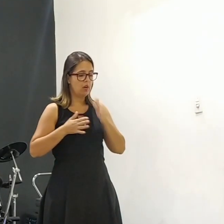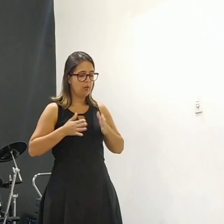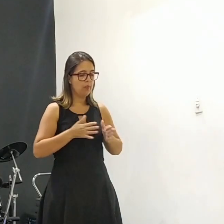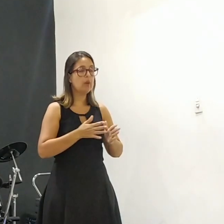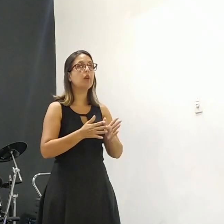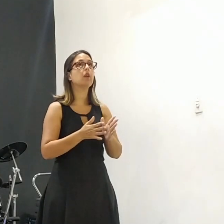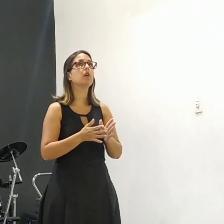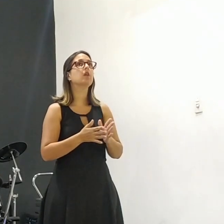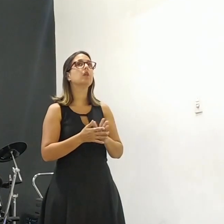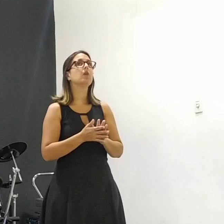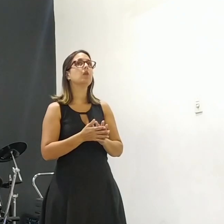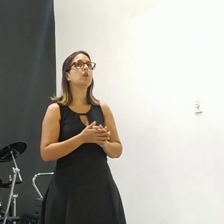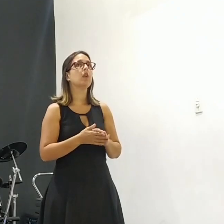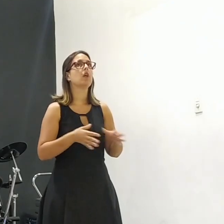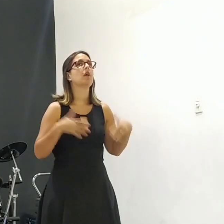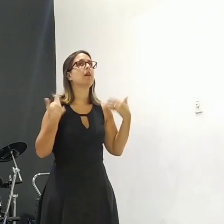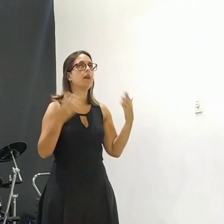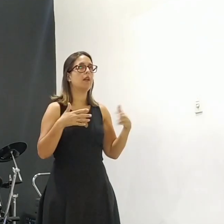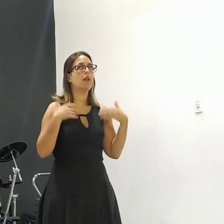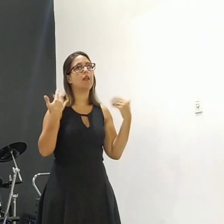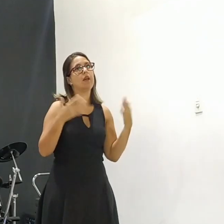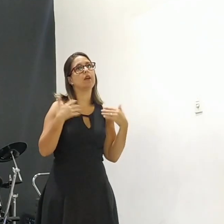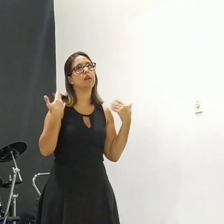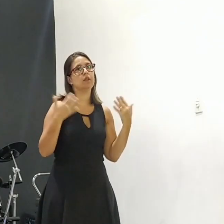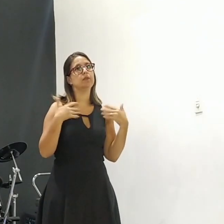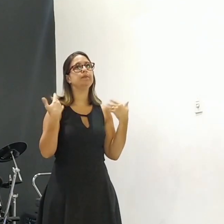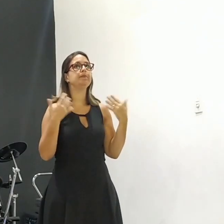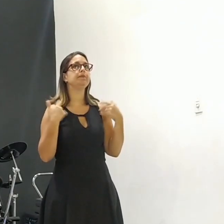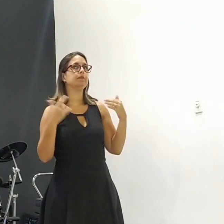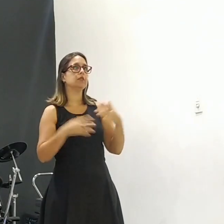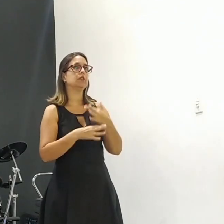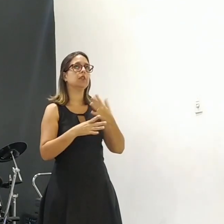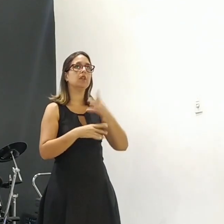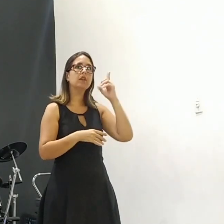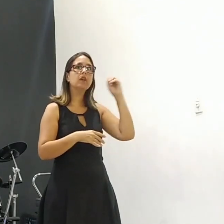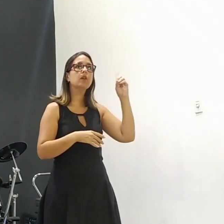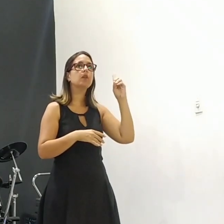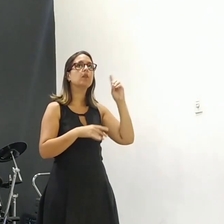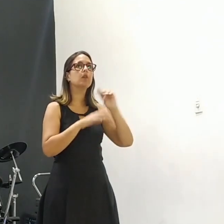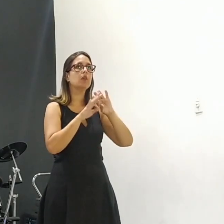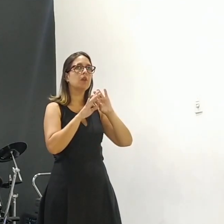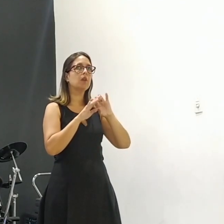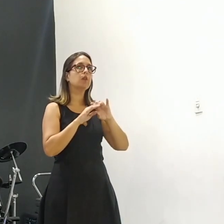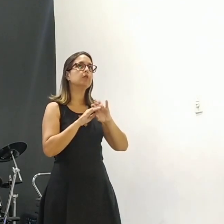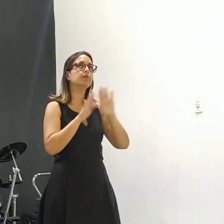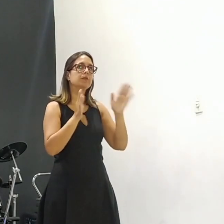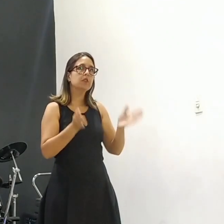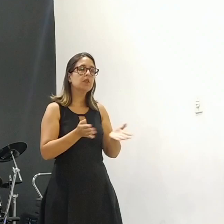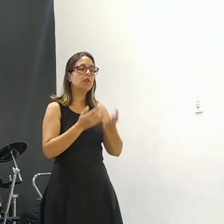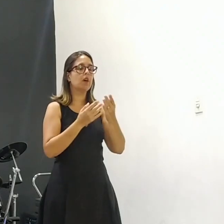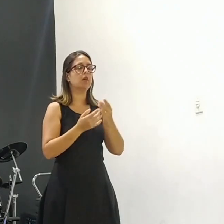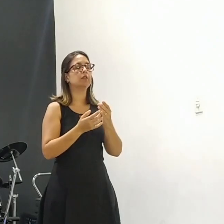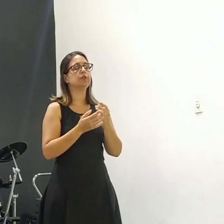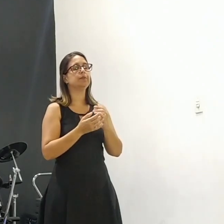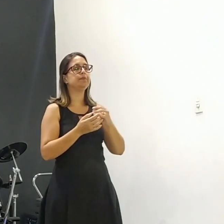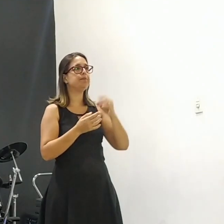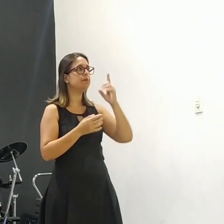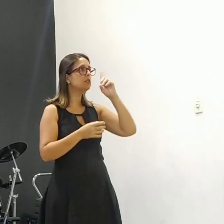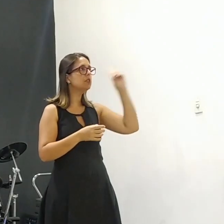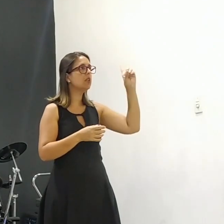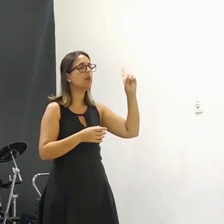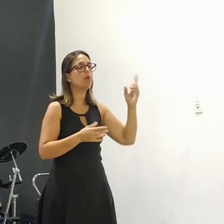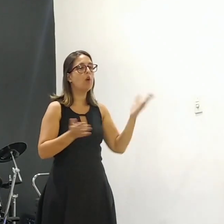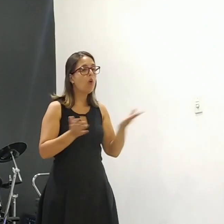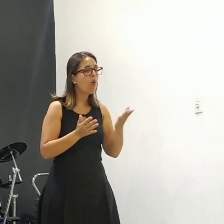o santuário das moradas do Altíssimo. E é esse rio que está passando aqui nessa noite. Glória a Deus. O rio que